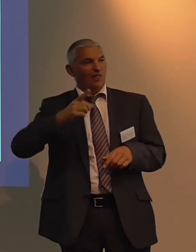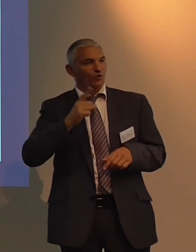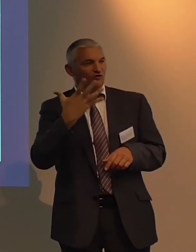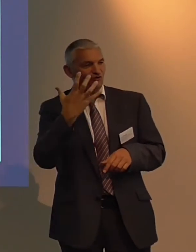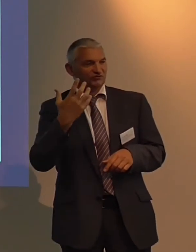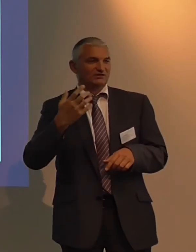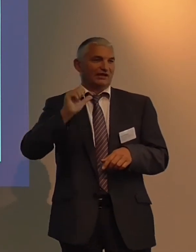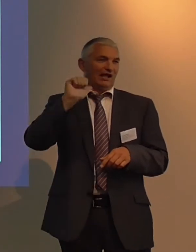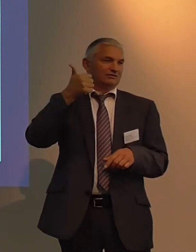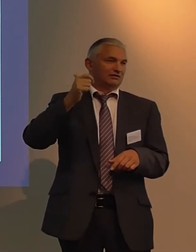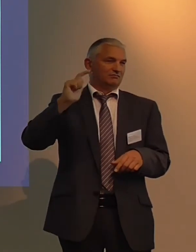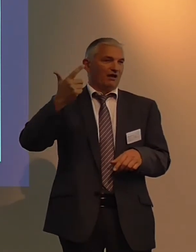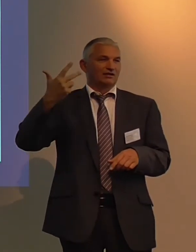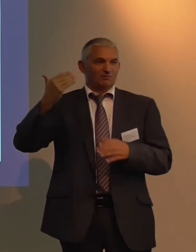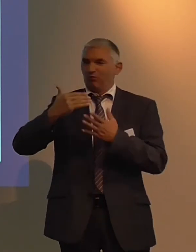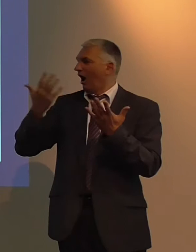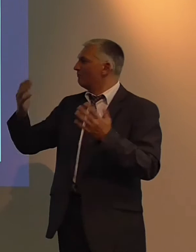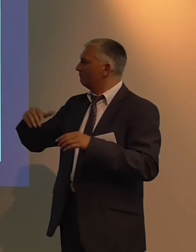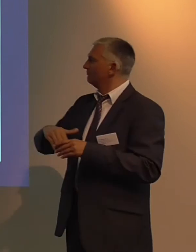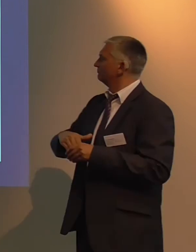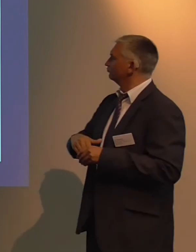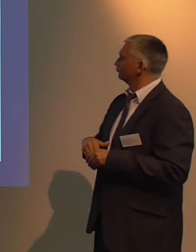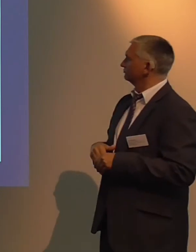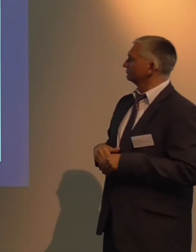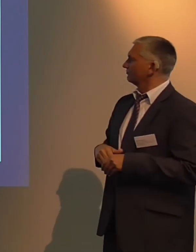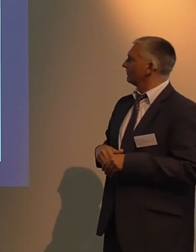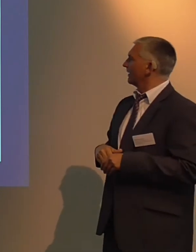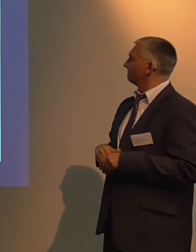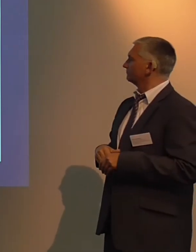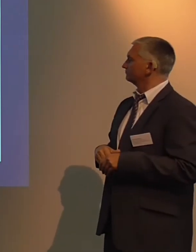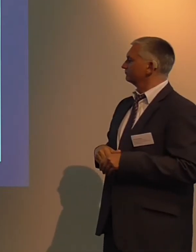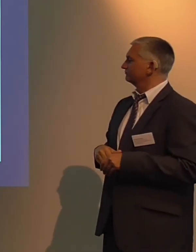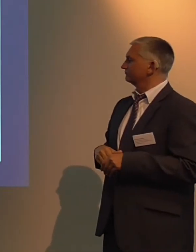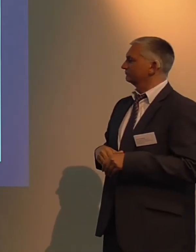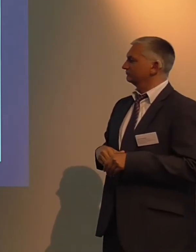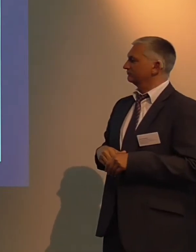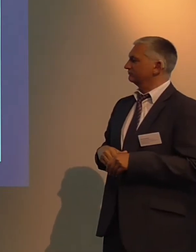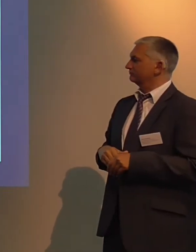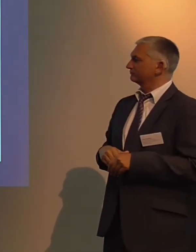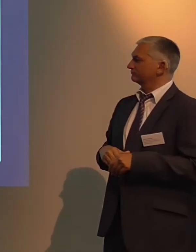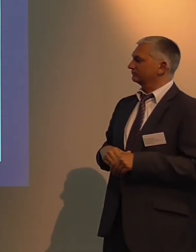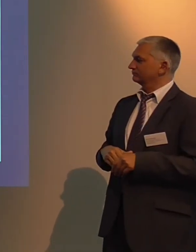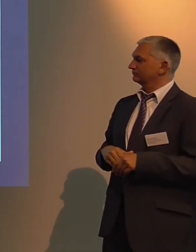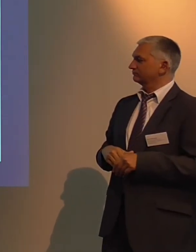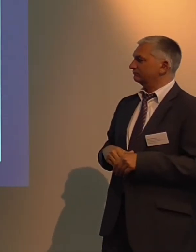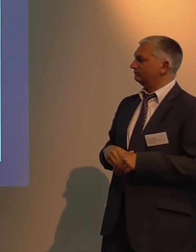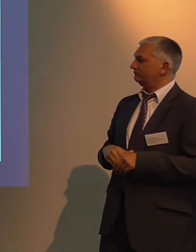Seite 777, im ersten 150 und so weiter. Ich glaube, die gehörlosen Menschen werden das alle wissen, wo sie die entsprechenden Untertitel zuschalten können.